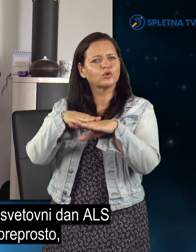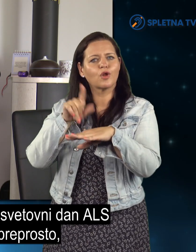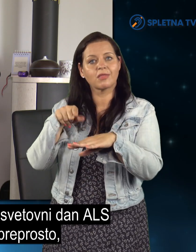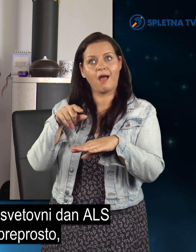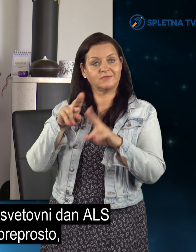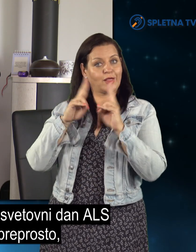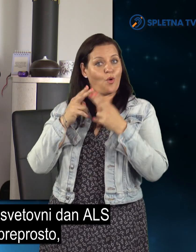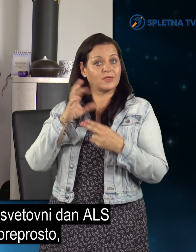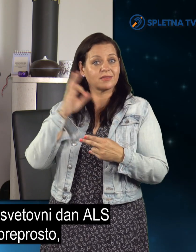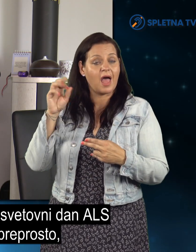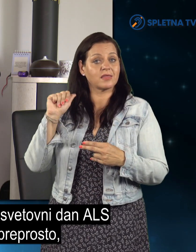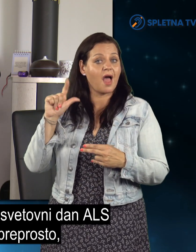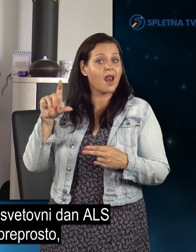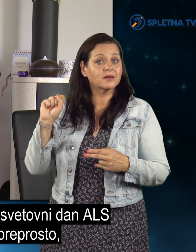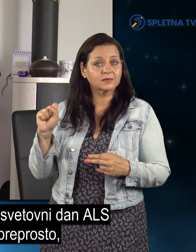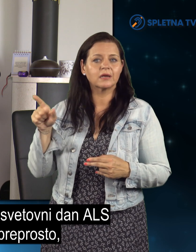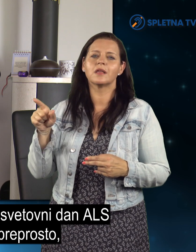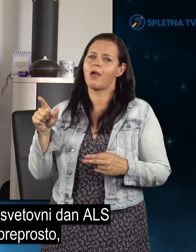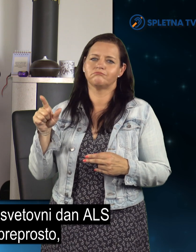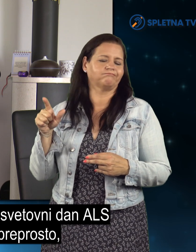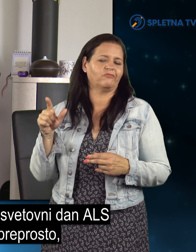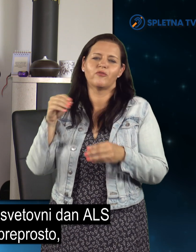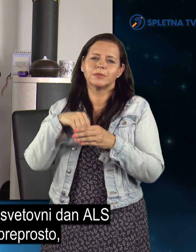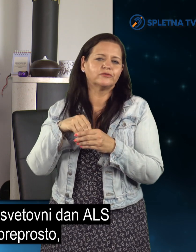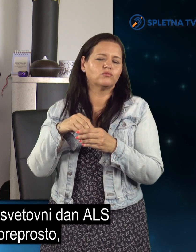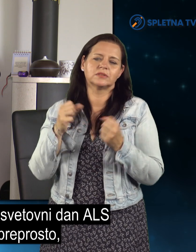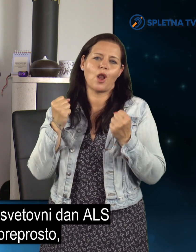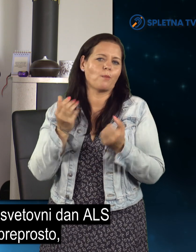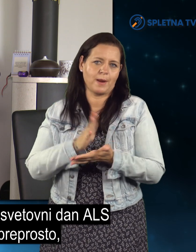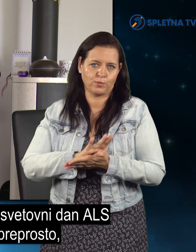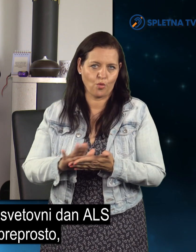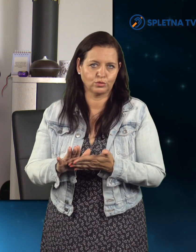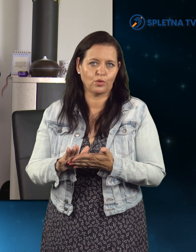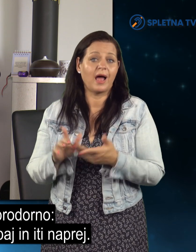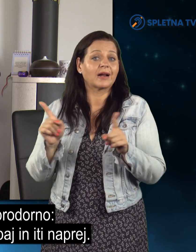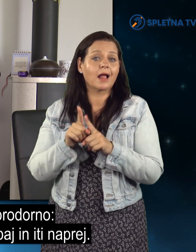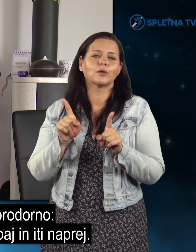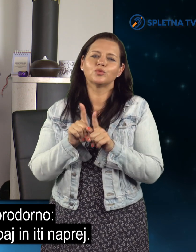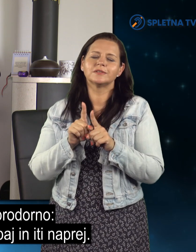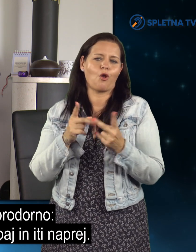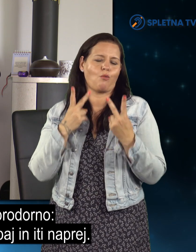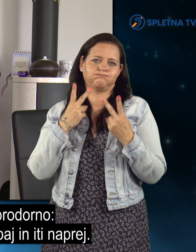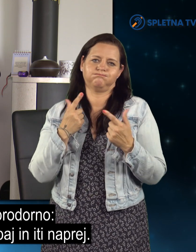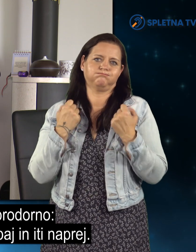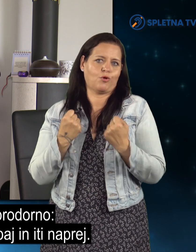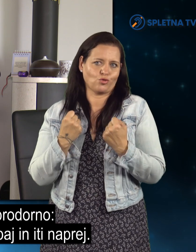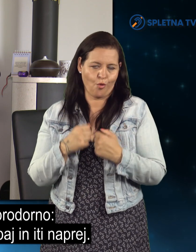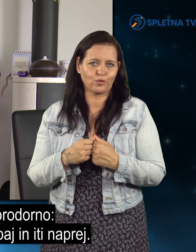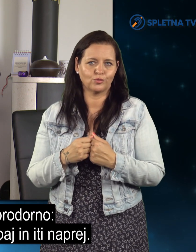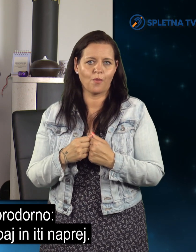Francijevo sporočilo na svetovni dan ALS je v bistvu zelo preprosto, hkrati pa zelo